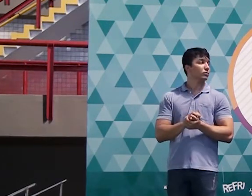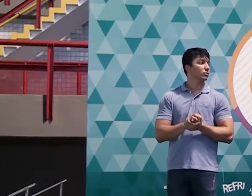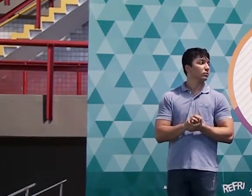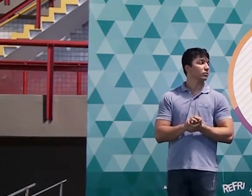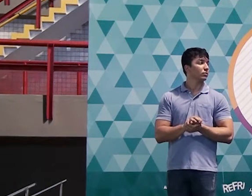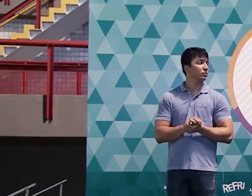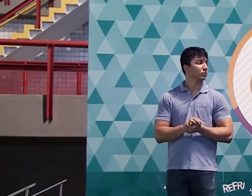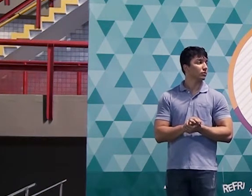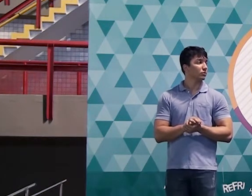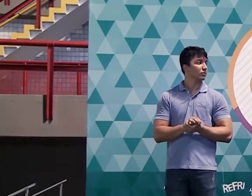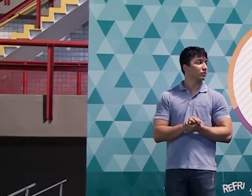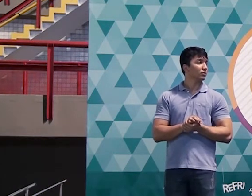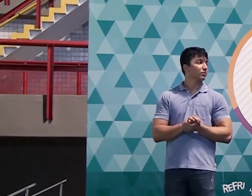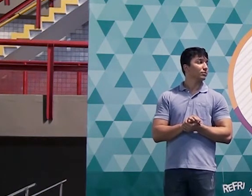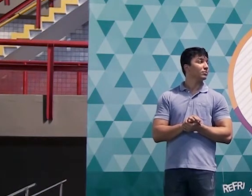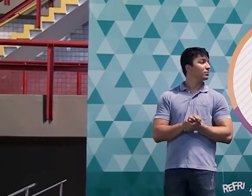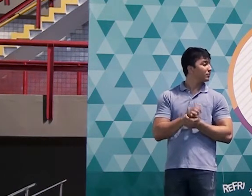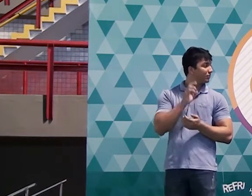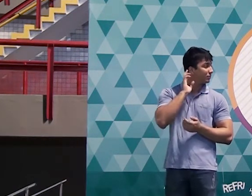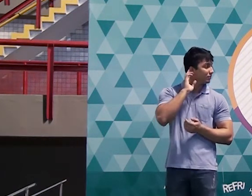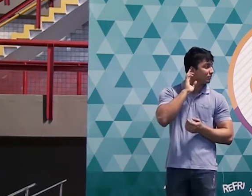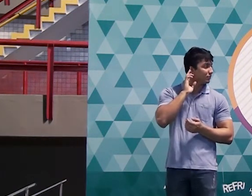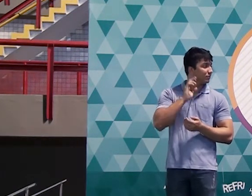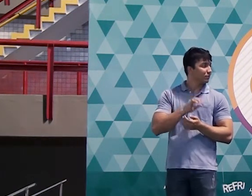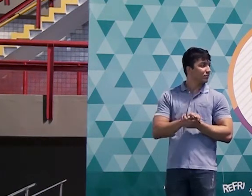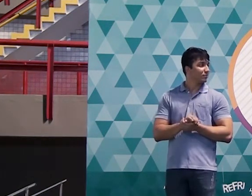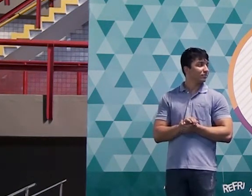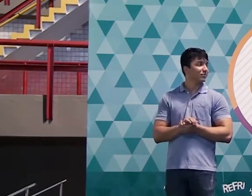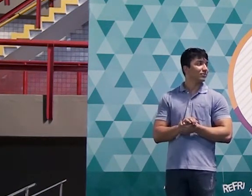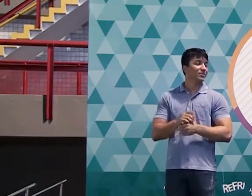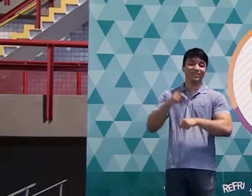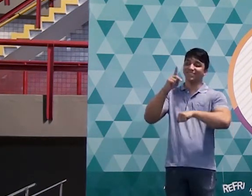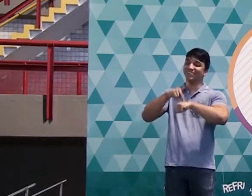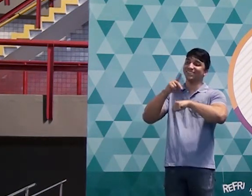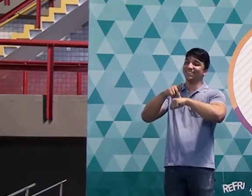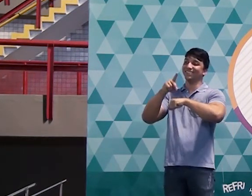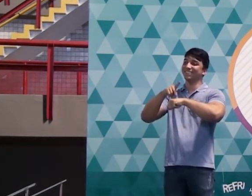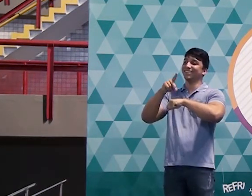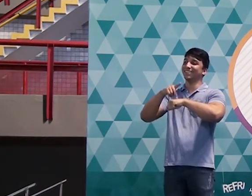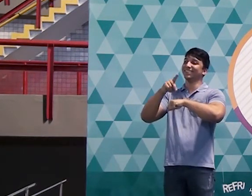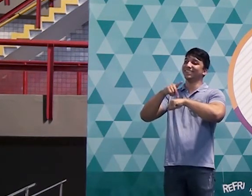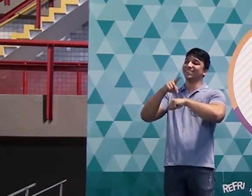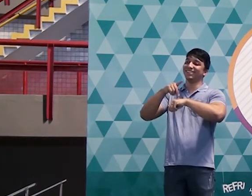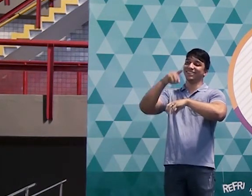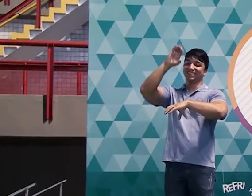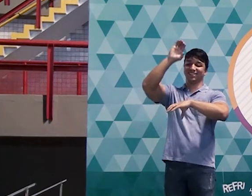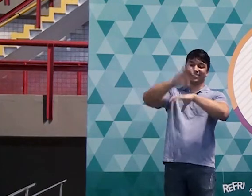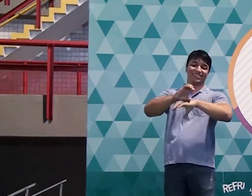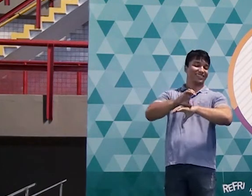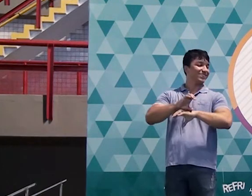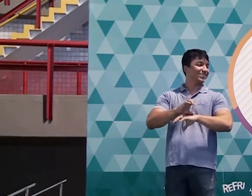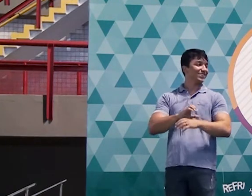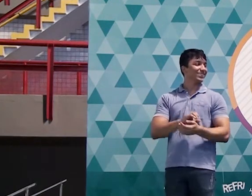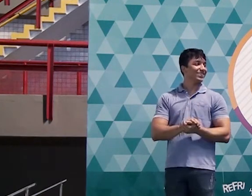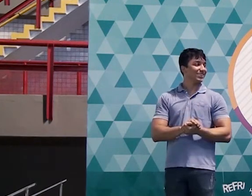Kengo na cabeça aí que o pessoal... Solta a pedra no Kengo, como é? Solta a pedra no Kengo.